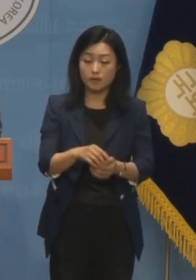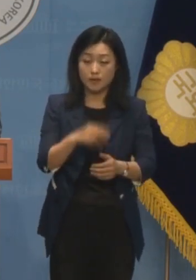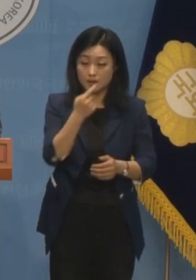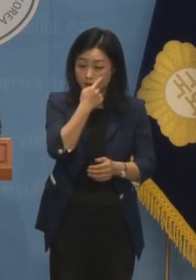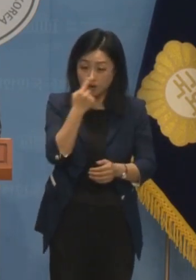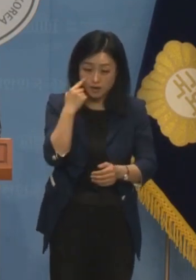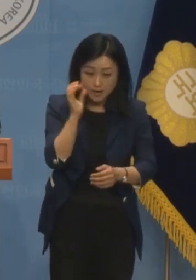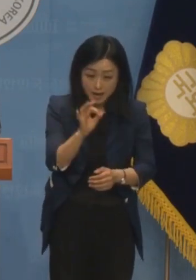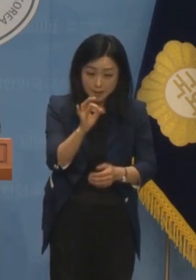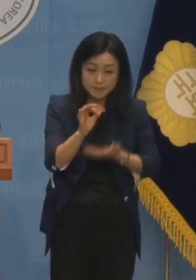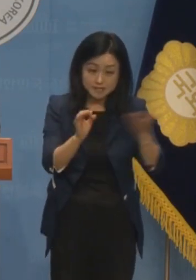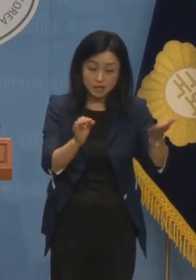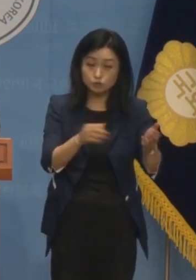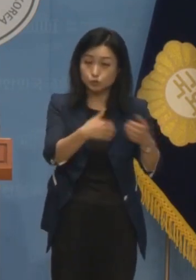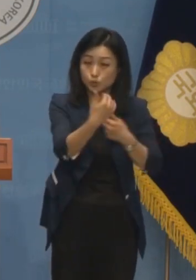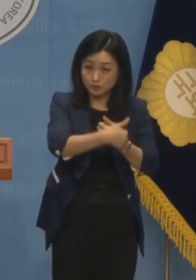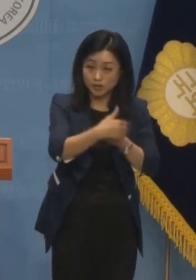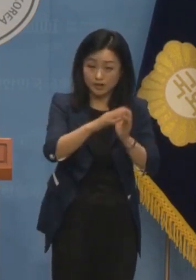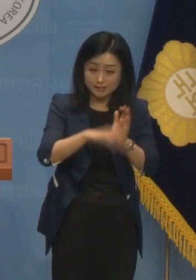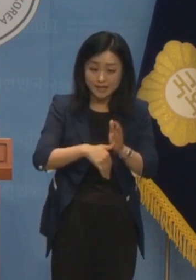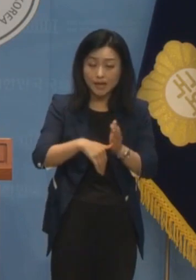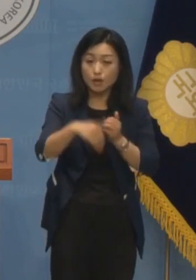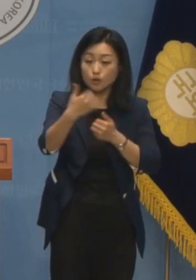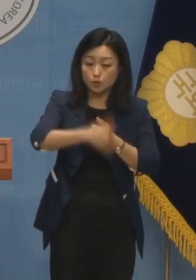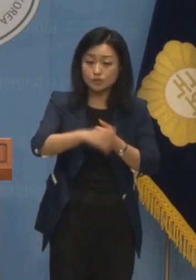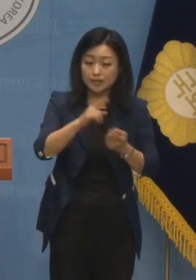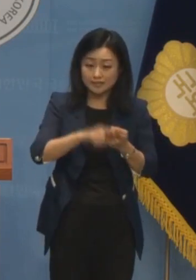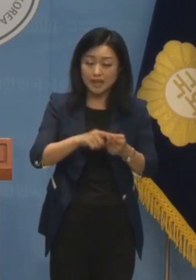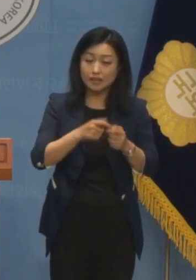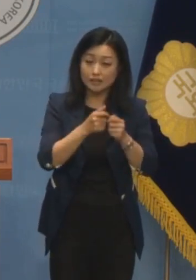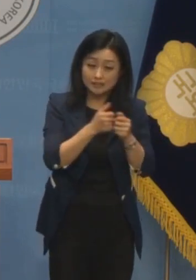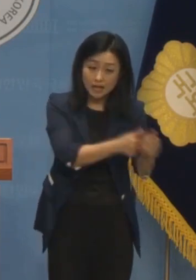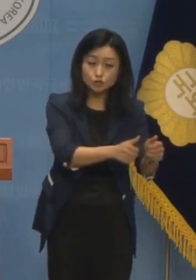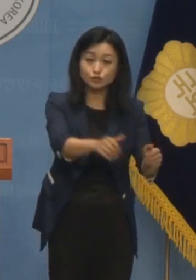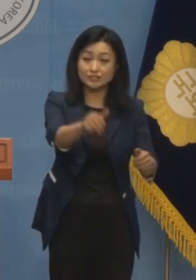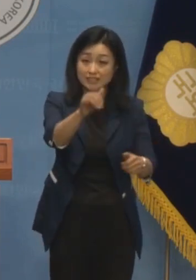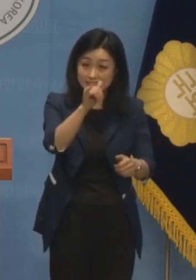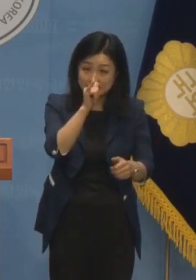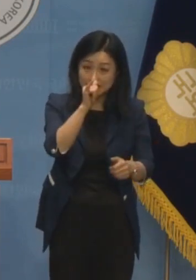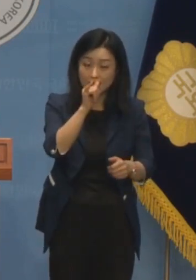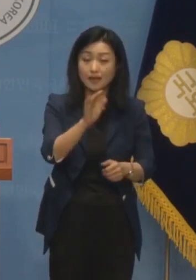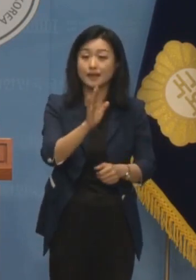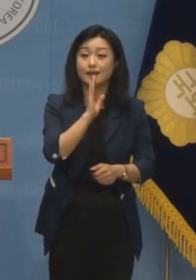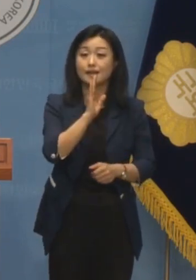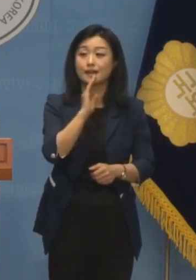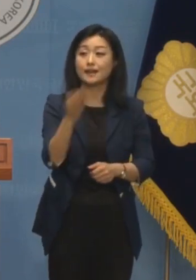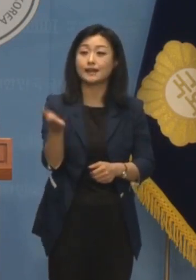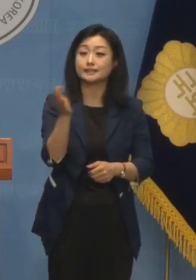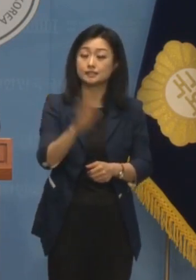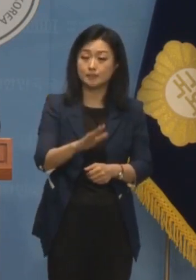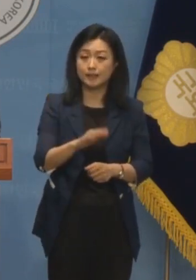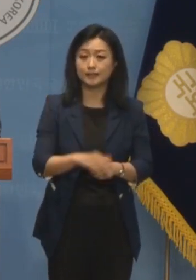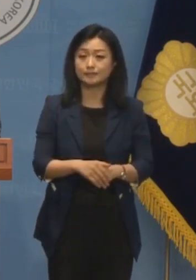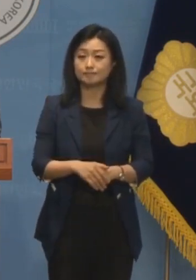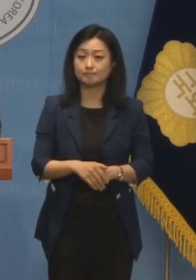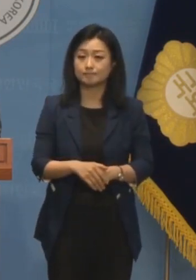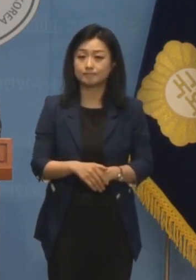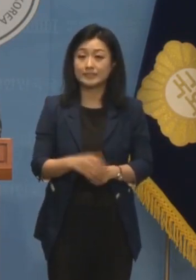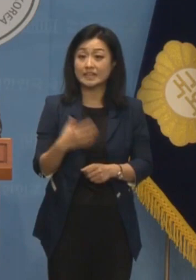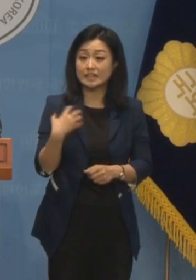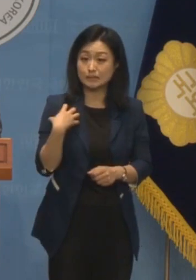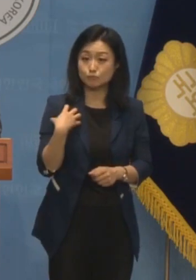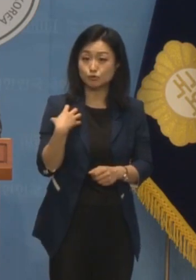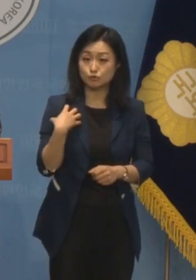또는 제출을 요청하면 그 요청에 따를 수 있다고 되어 있지만 사실상